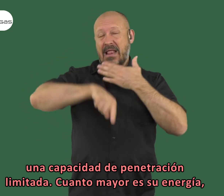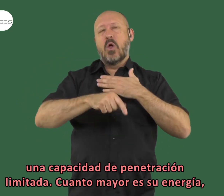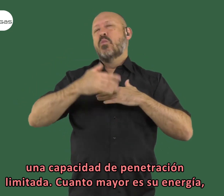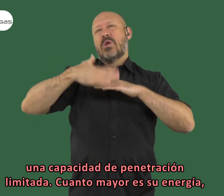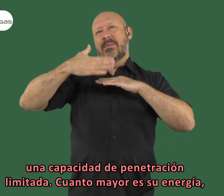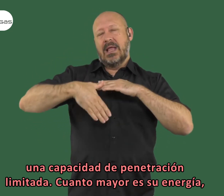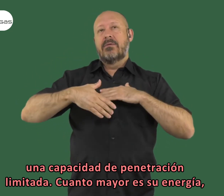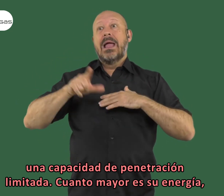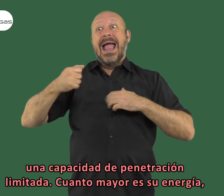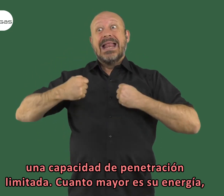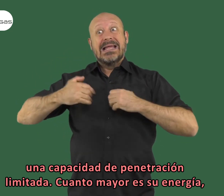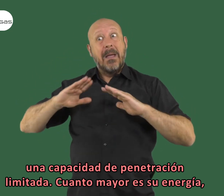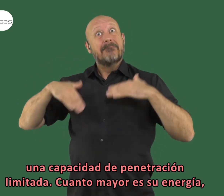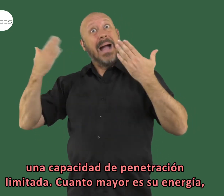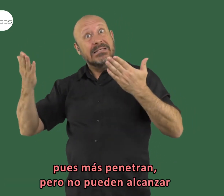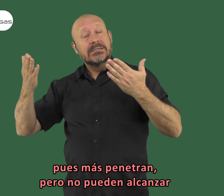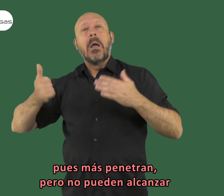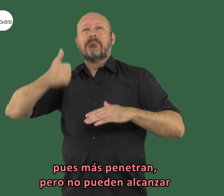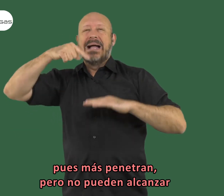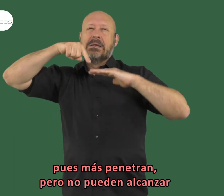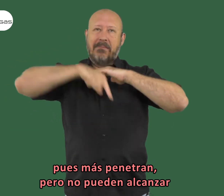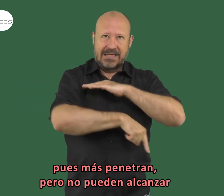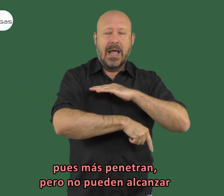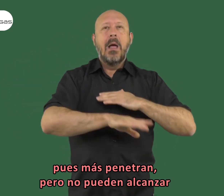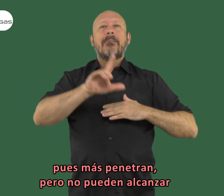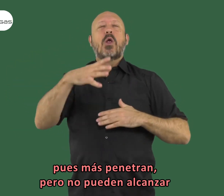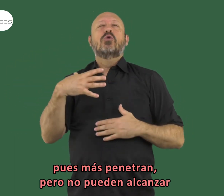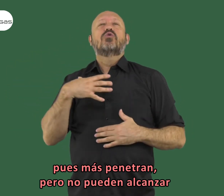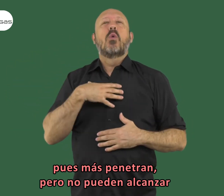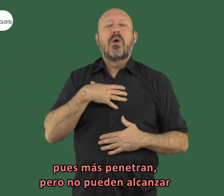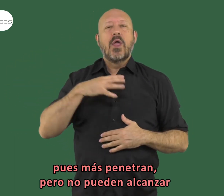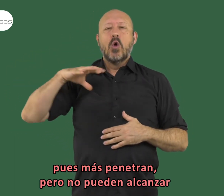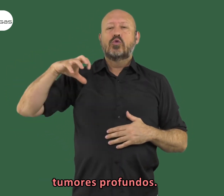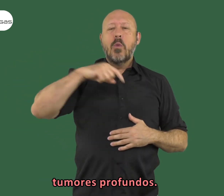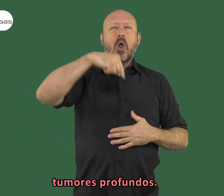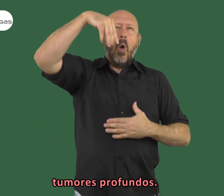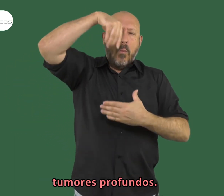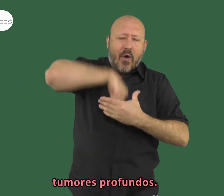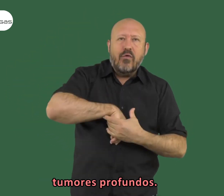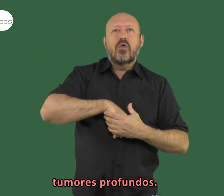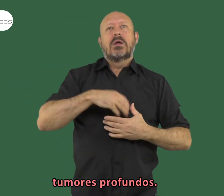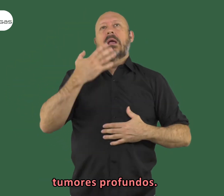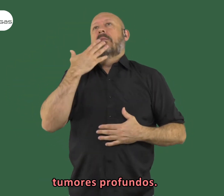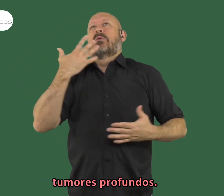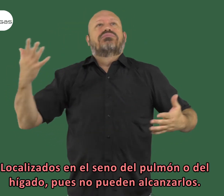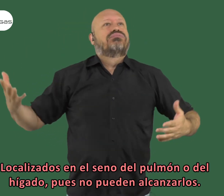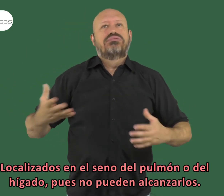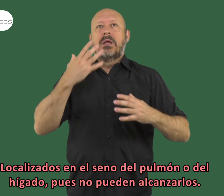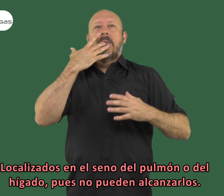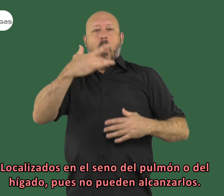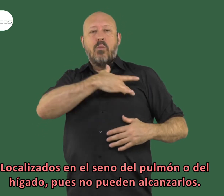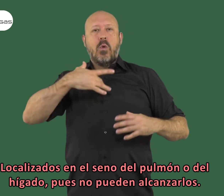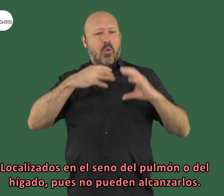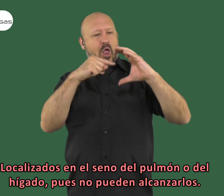penetración limitada. Cuanto mayor es su energía, pues más penetran, pero no pueden alcanzar tumores profundos localizados